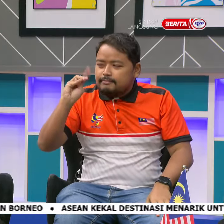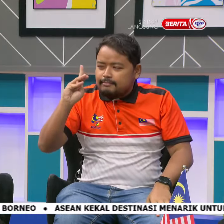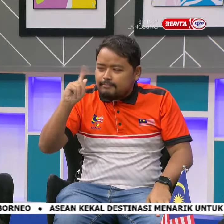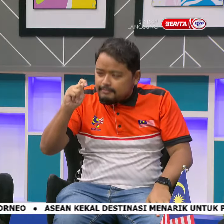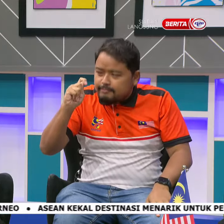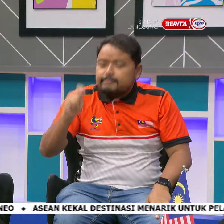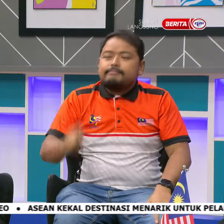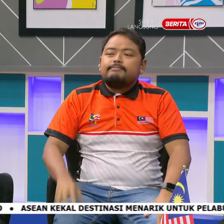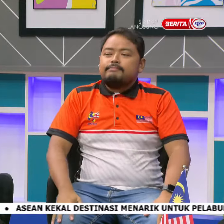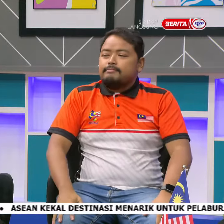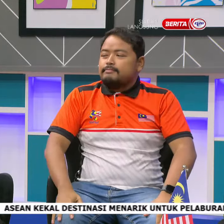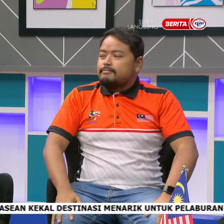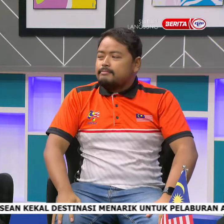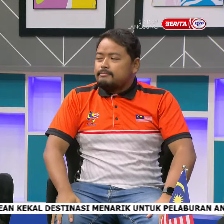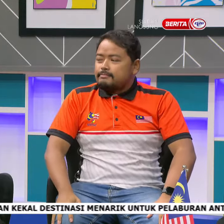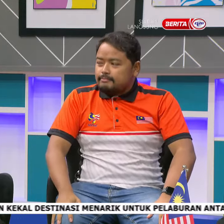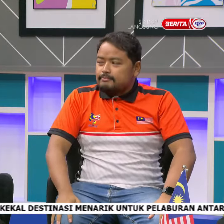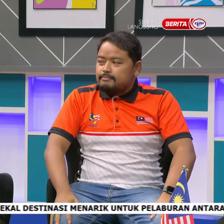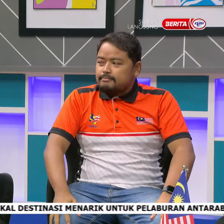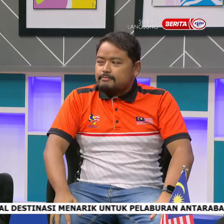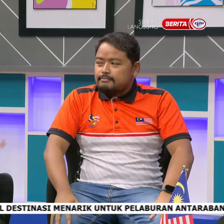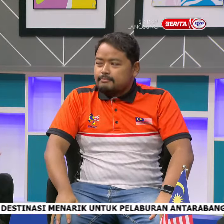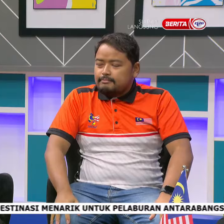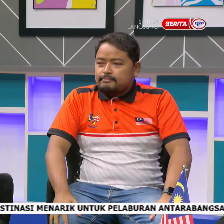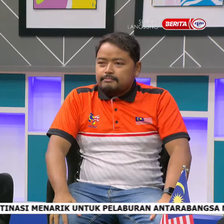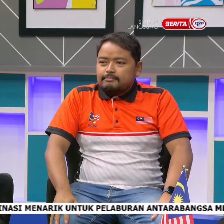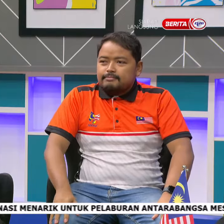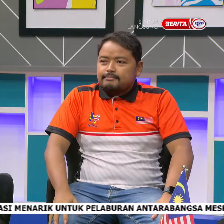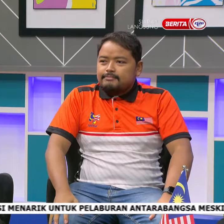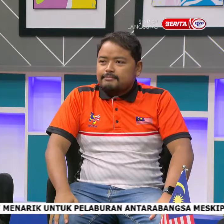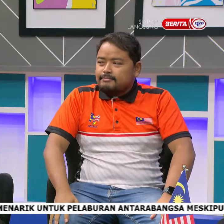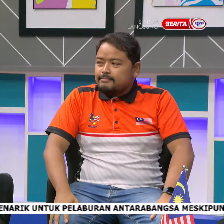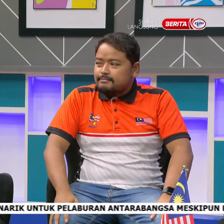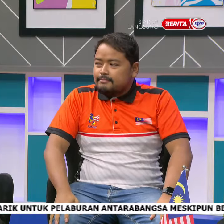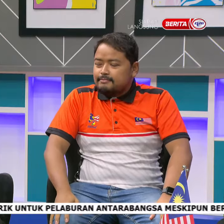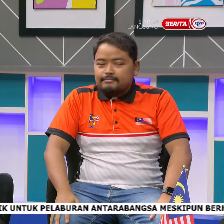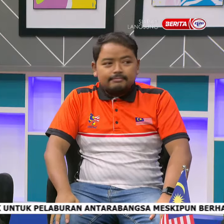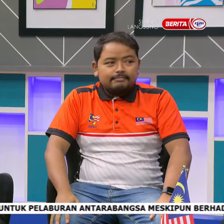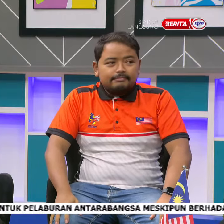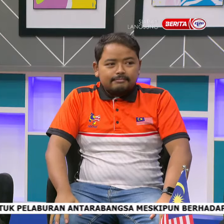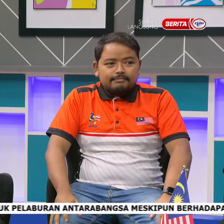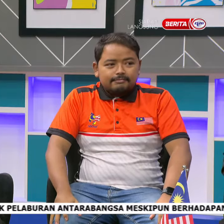menyokong pasukan peka Malaysia terutamanya dalam kejayaan ini